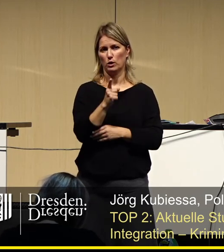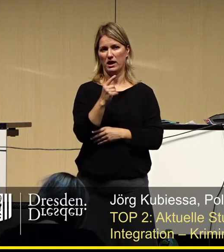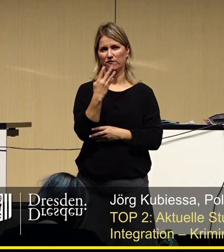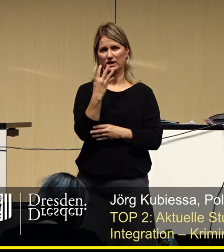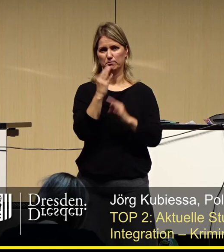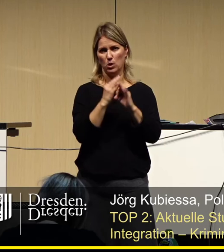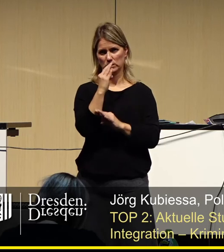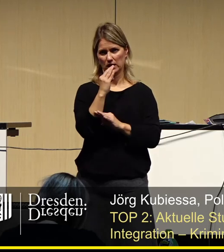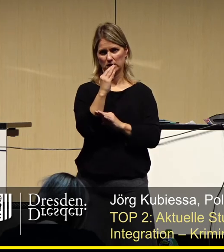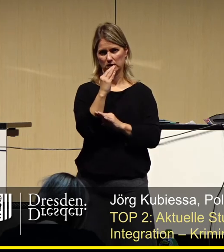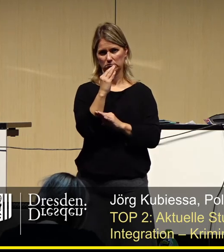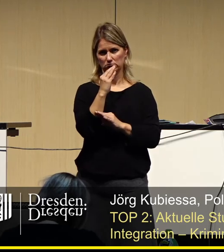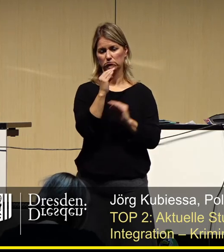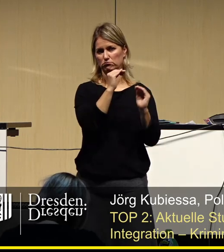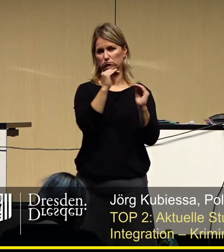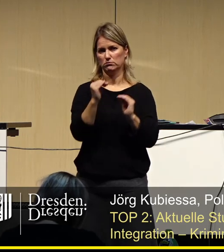56,4%.